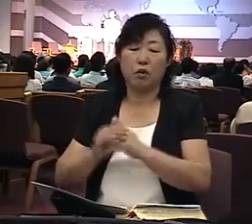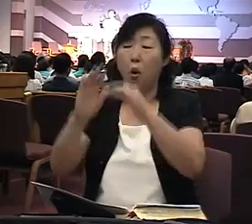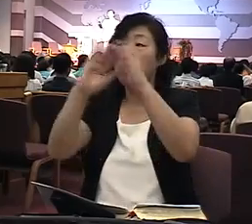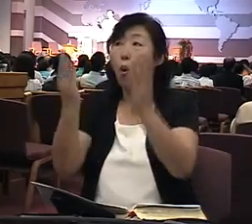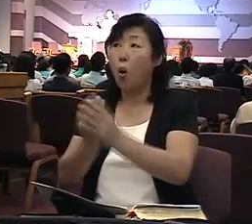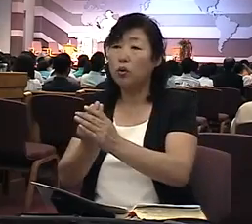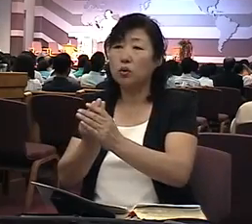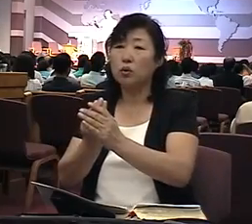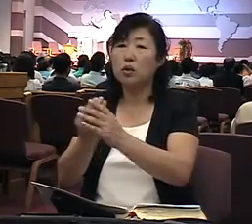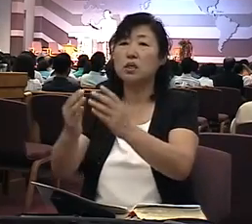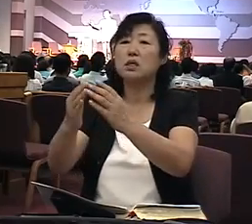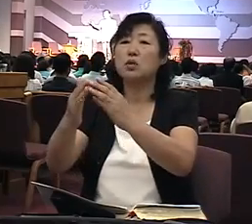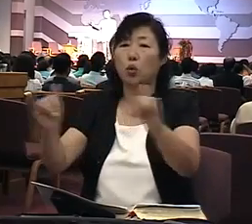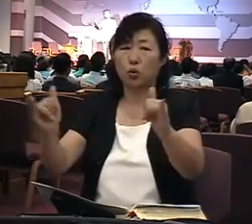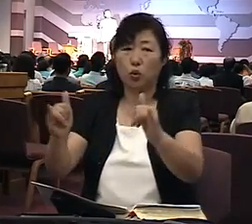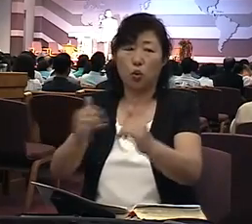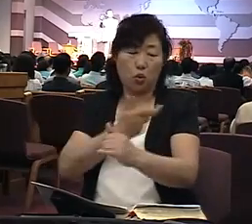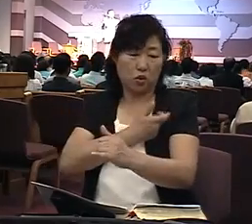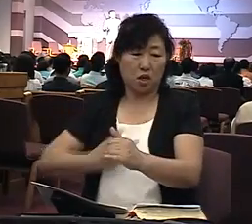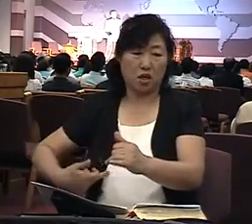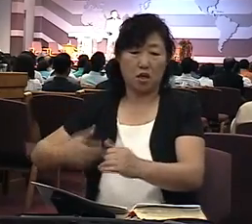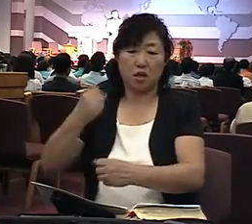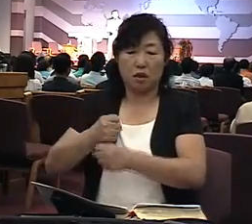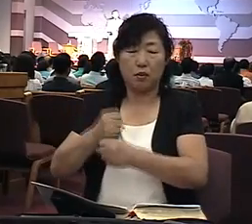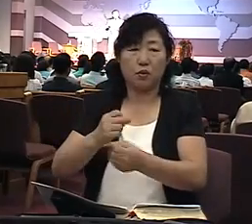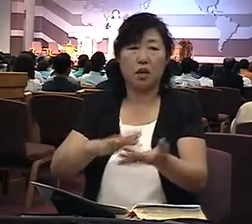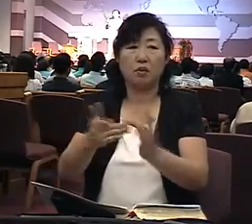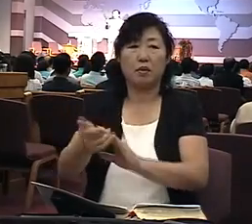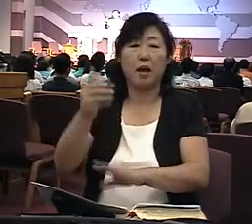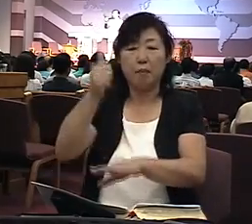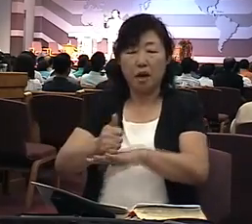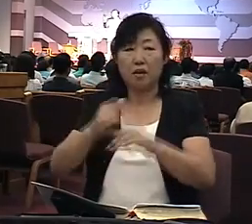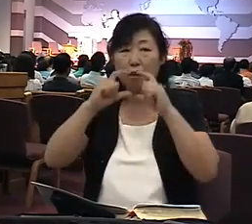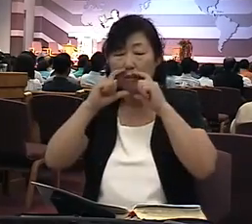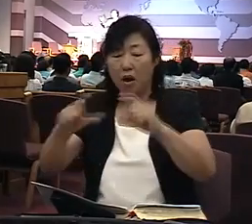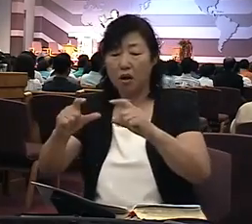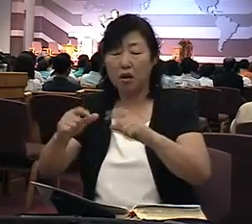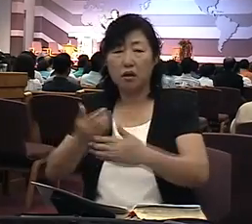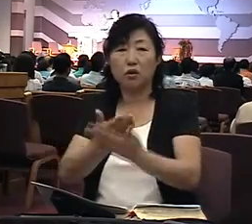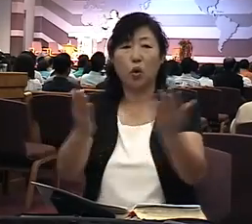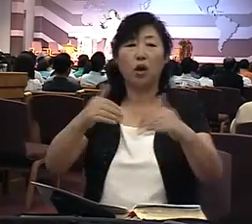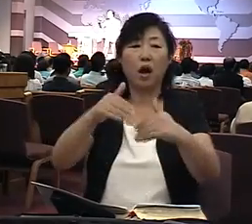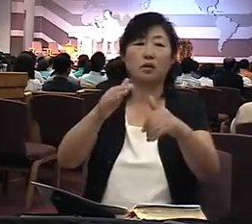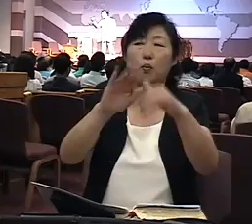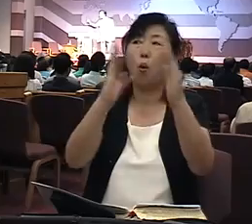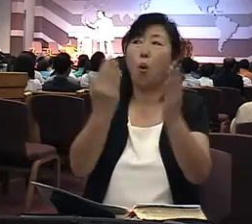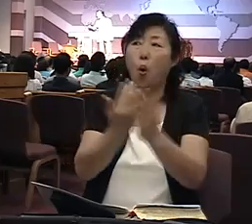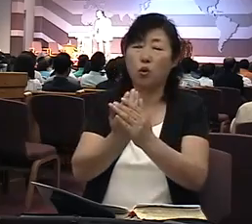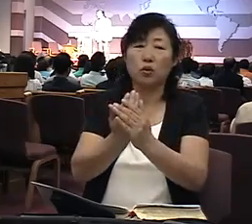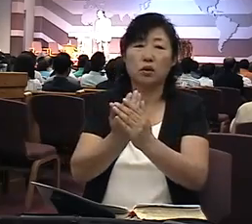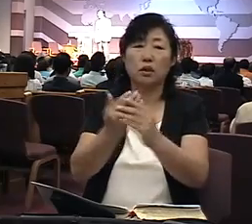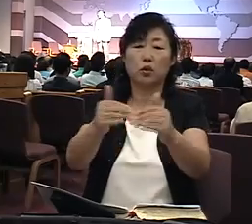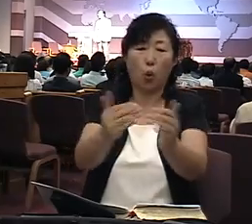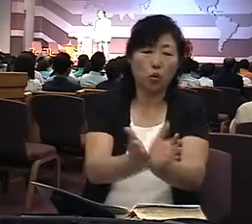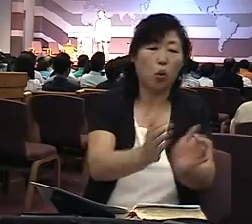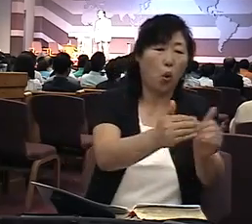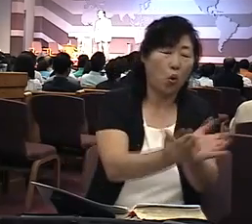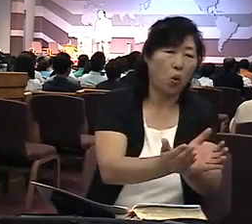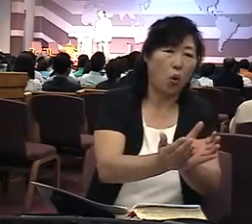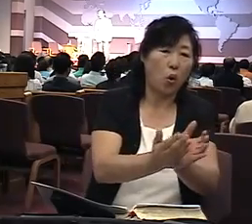모든 족속으로 제자를 삼아. 예수님의 마지막 명령입니다. 너희는 가서 모든 족속으로 교인들을 삼으라고요?